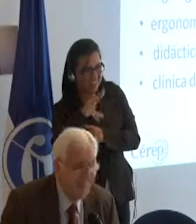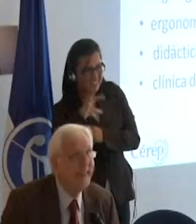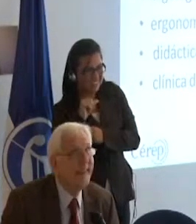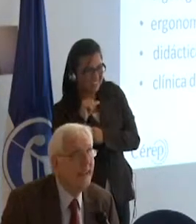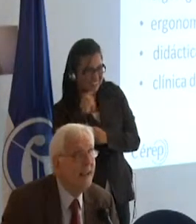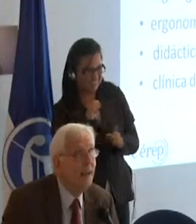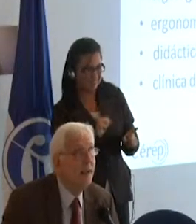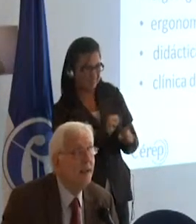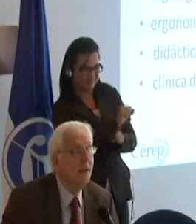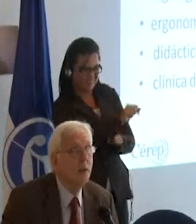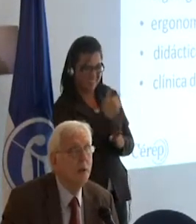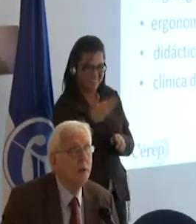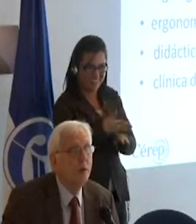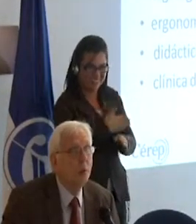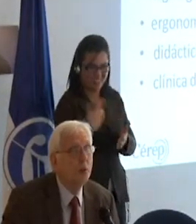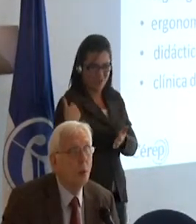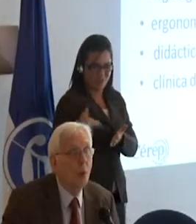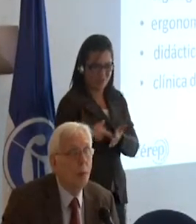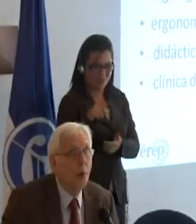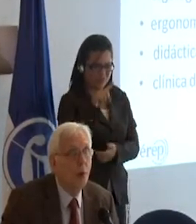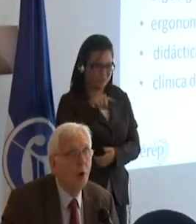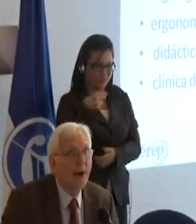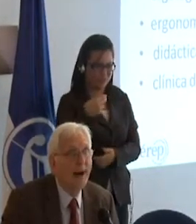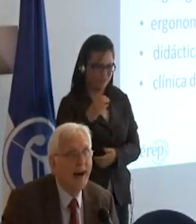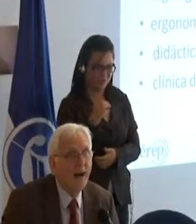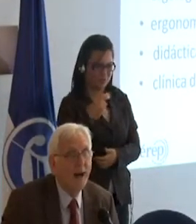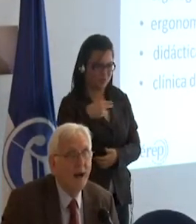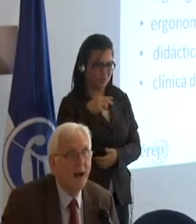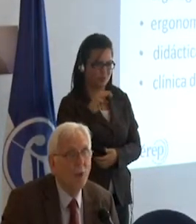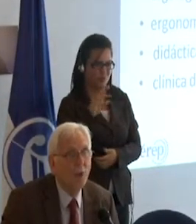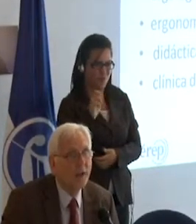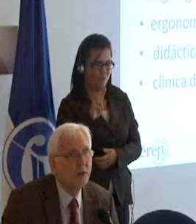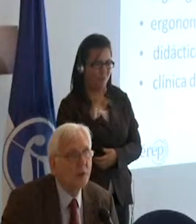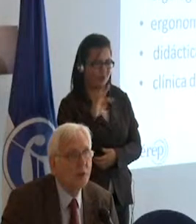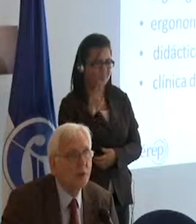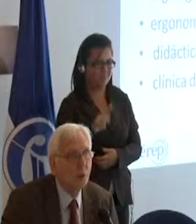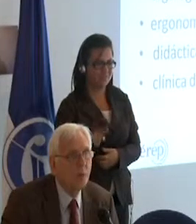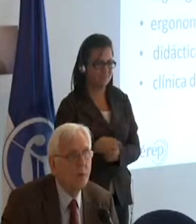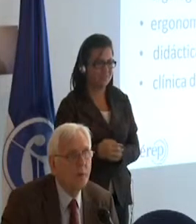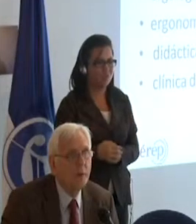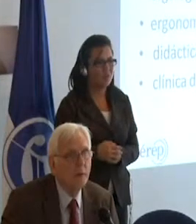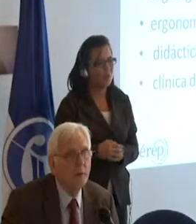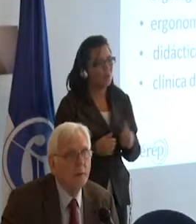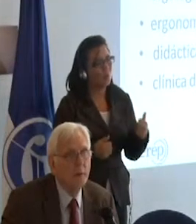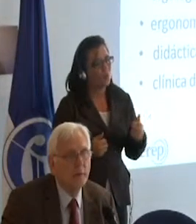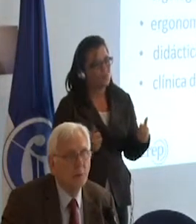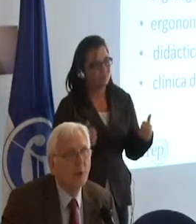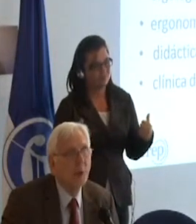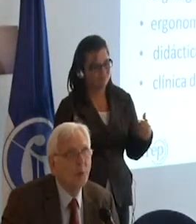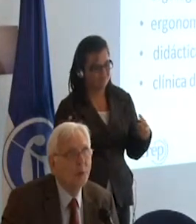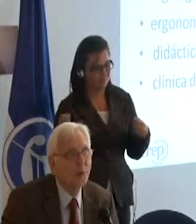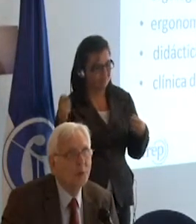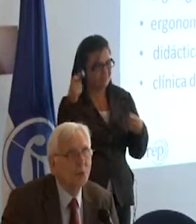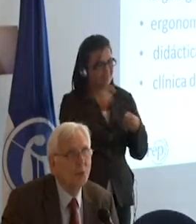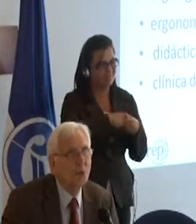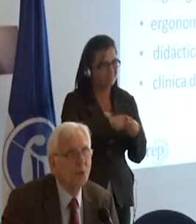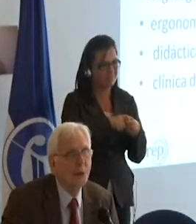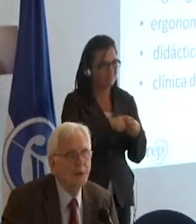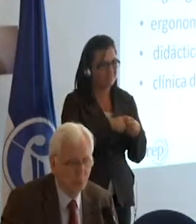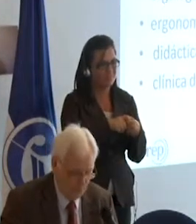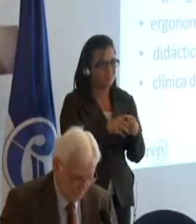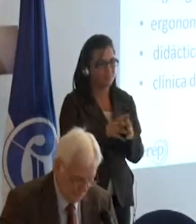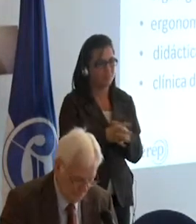había evocado Schwab. ¿Cuál es su vínculo con las